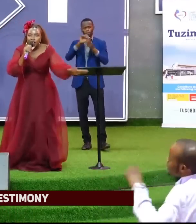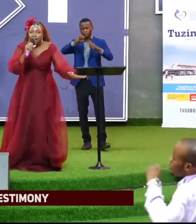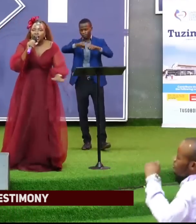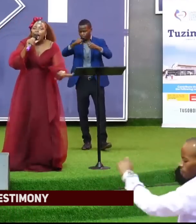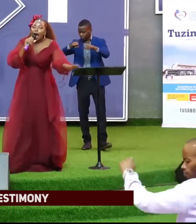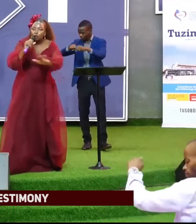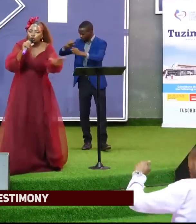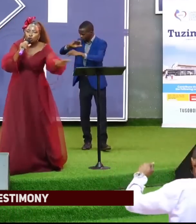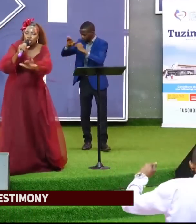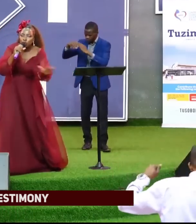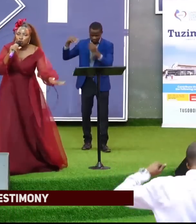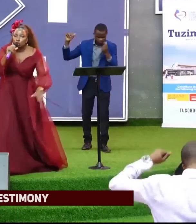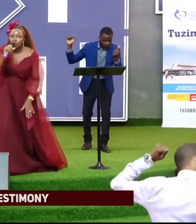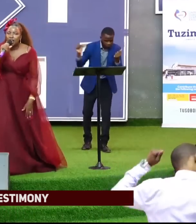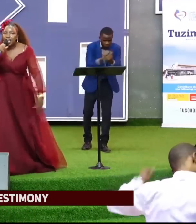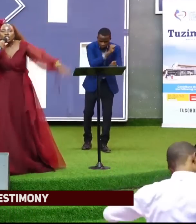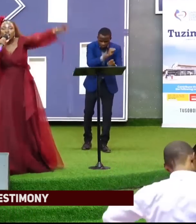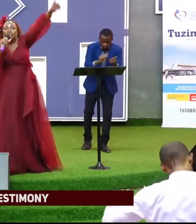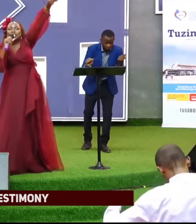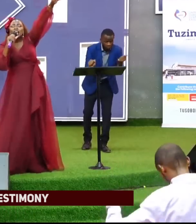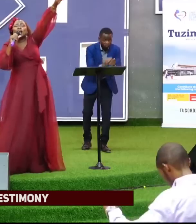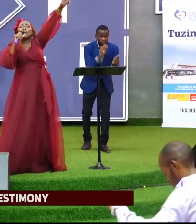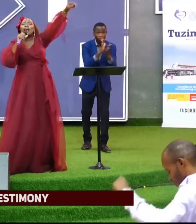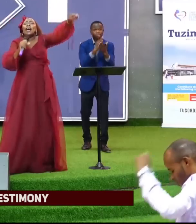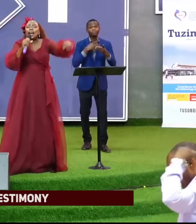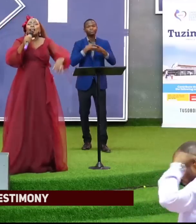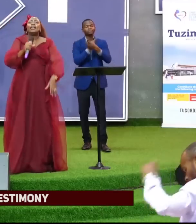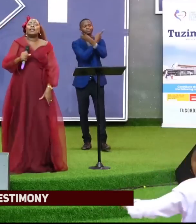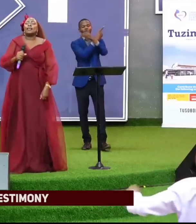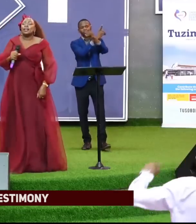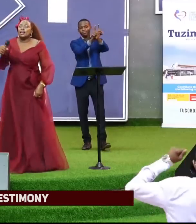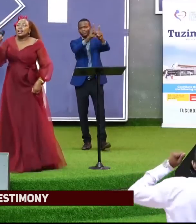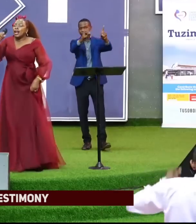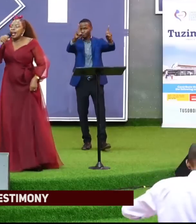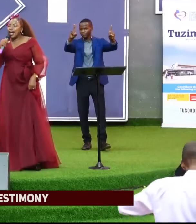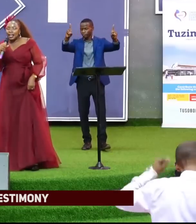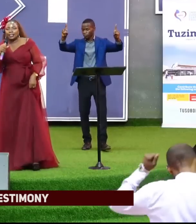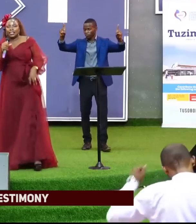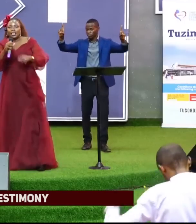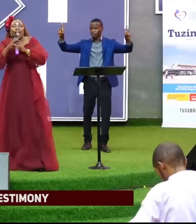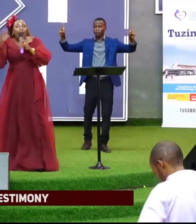Amenye Menye Kutule kutule zentewe